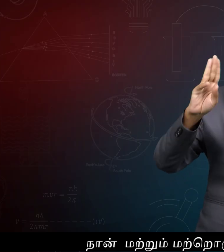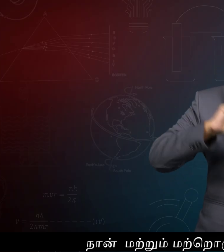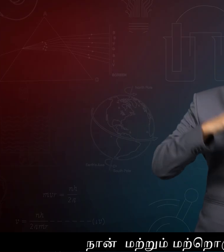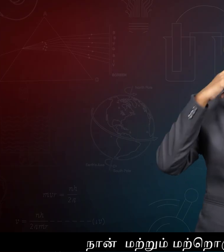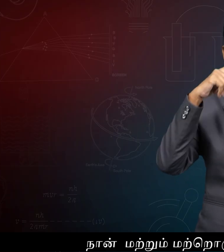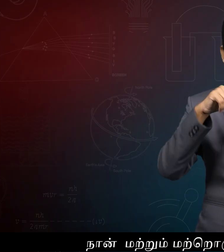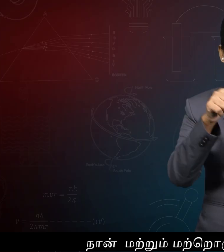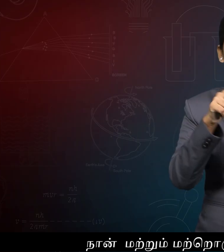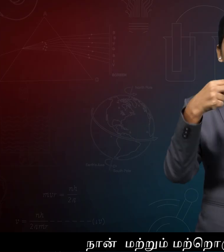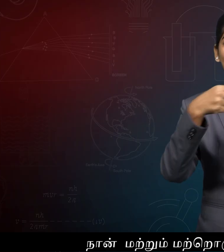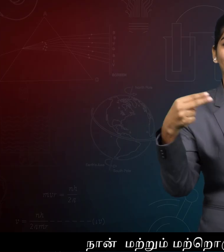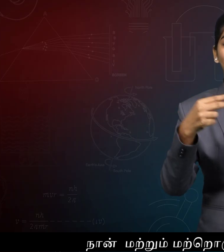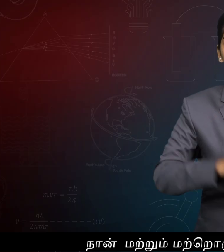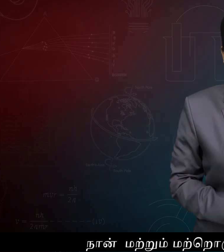இன்று ஒரு பாடத்தை கற்றுக்கொள்ளப் போகிறோம்.